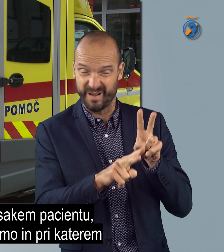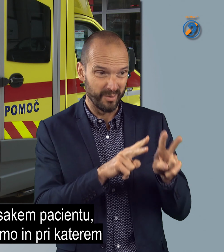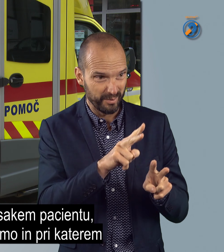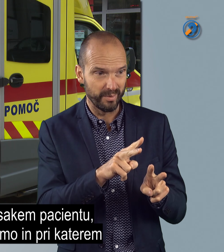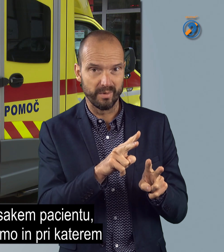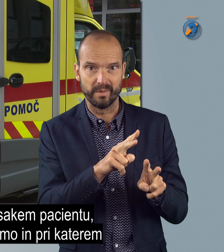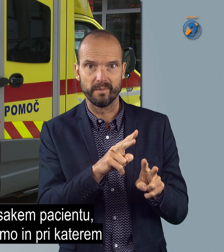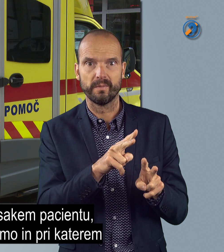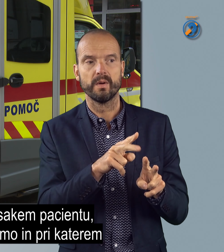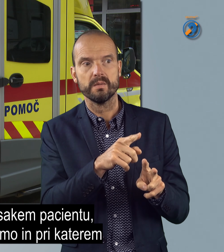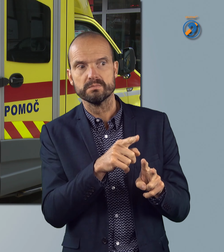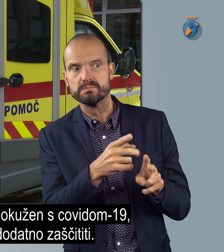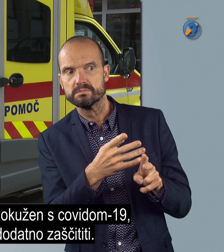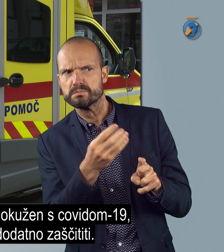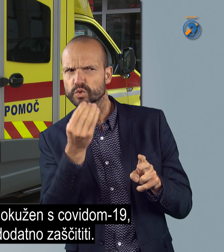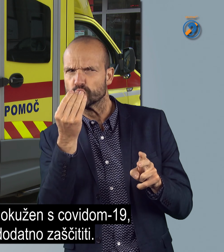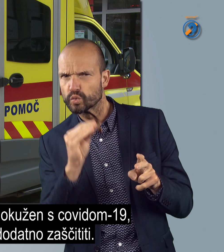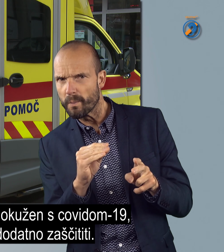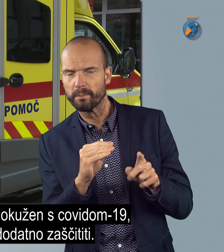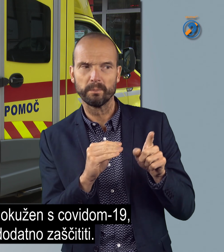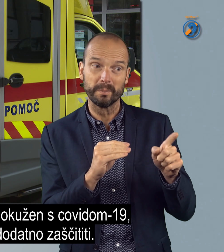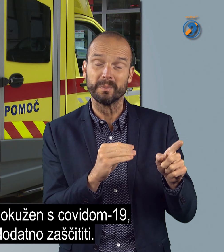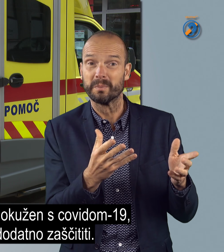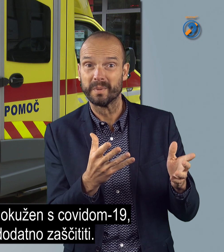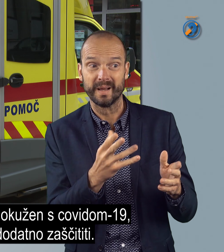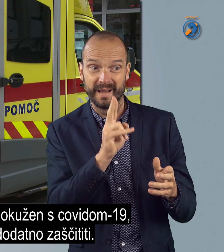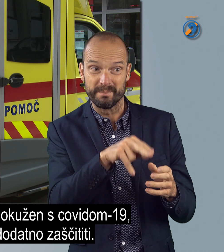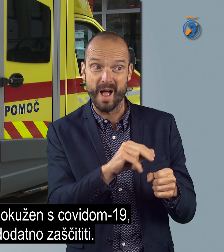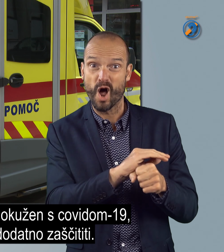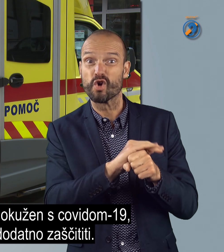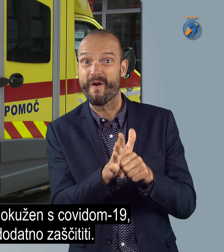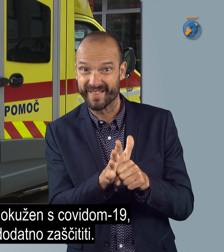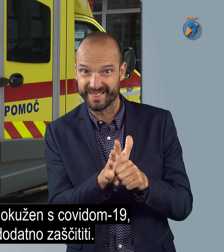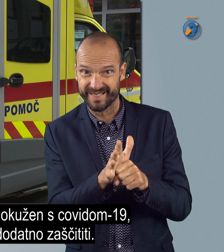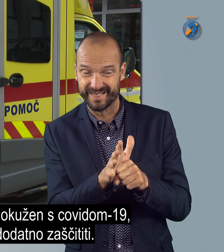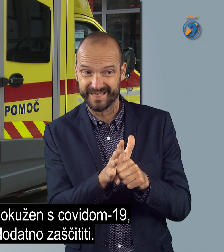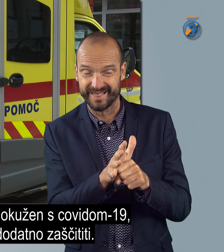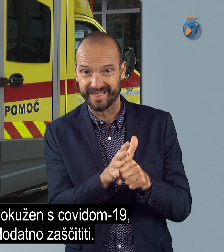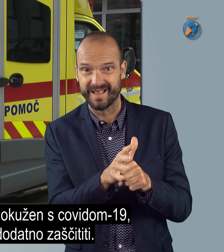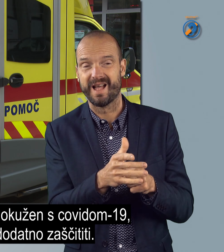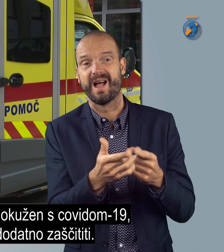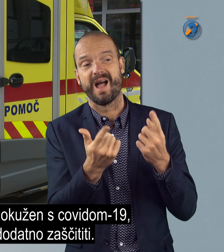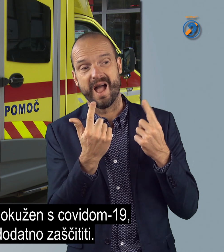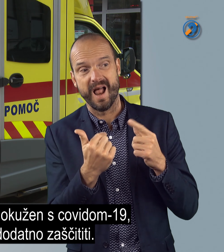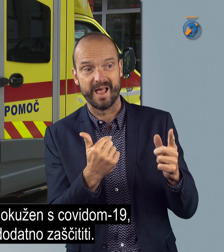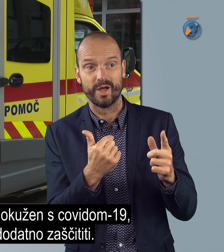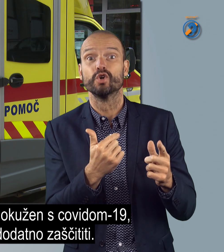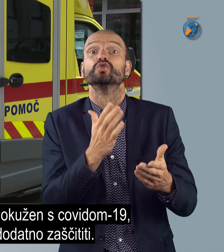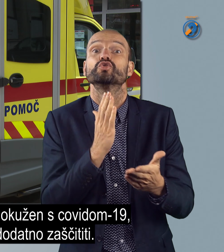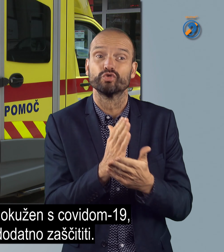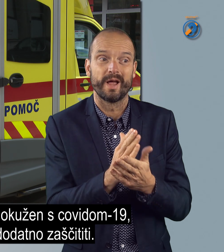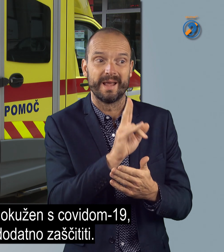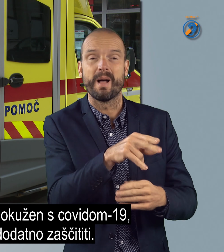oskrbujemo in pri katerem obstaja seveda sum, da je okužen s COVID-19 oziroma ali pa če je že